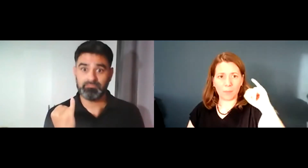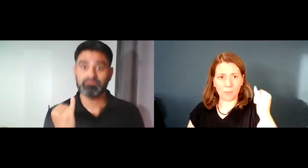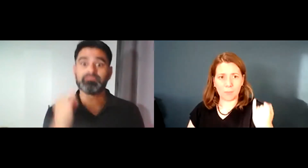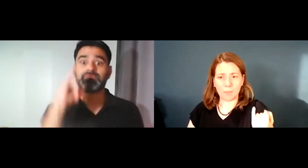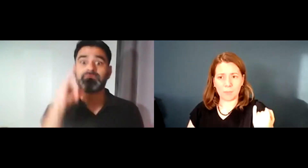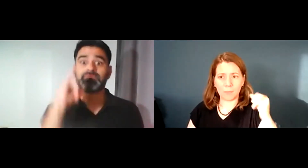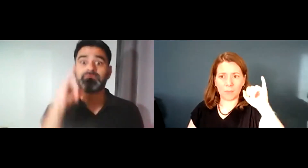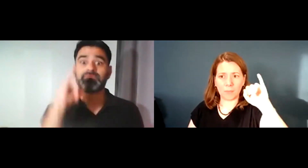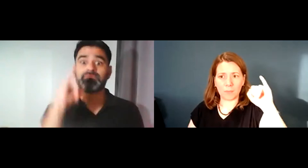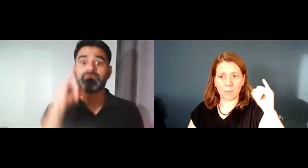así, así.